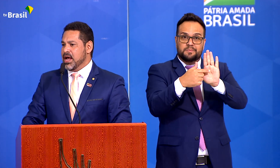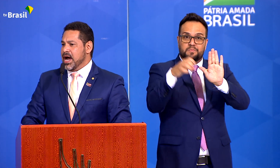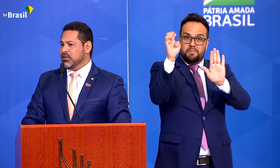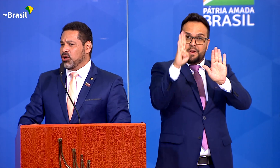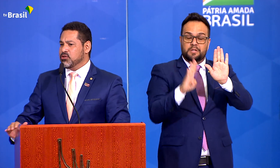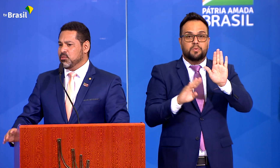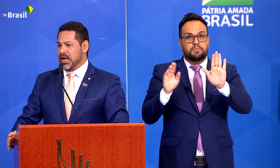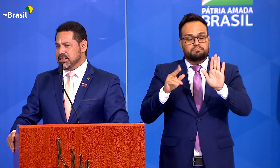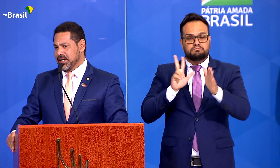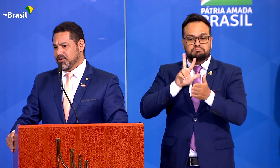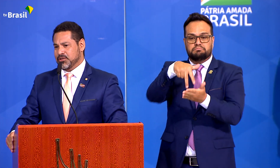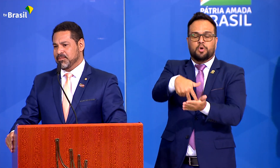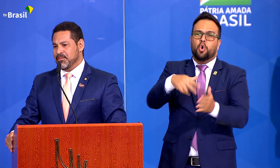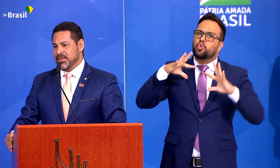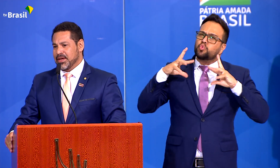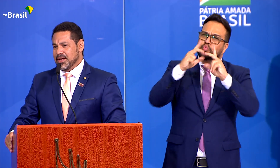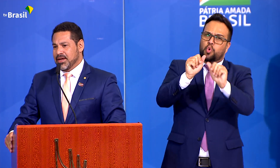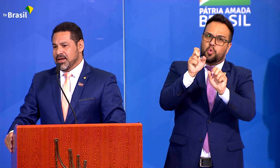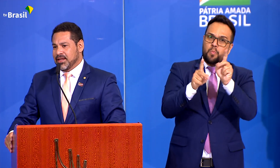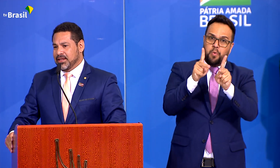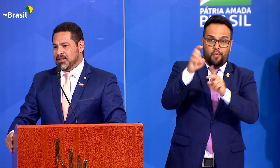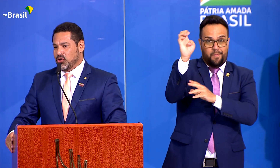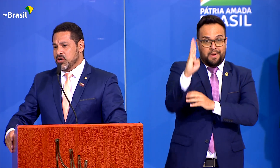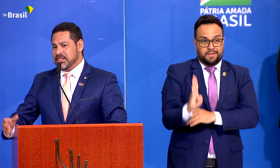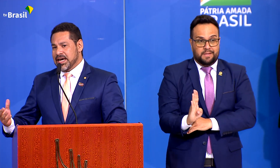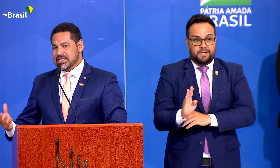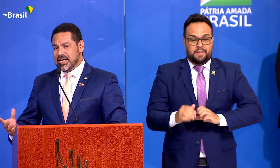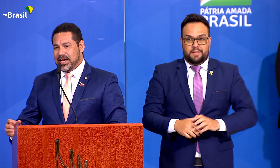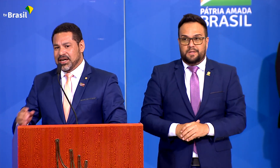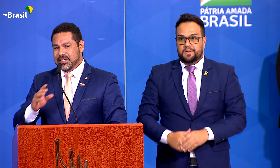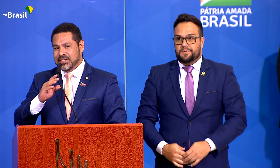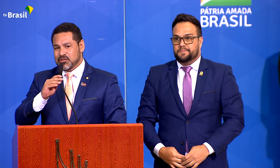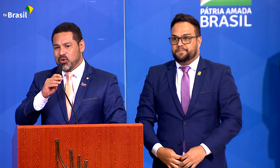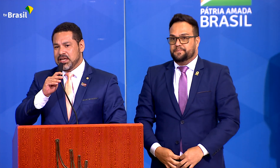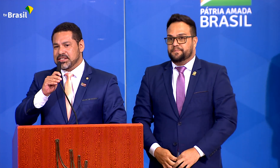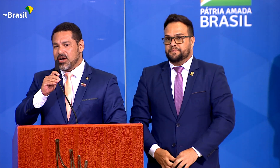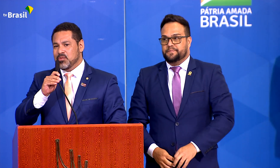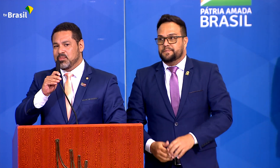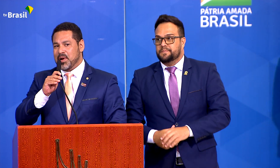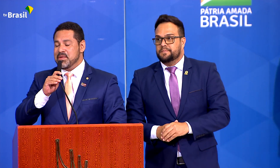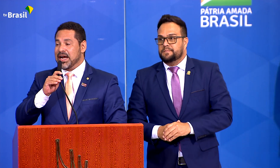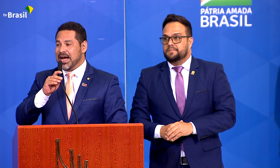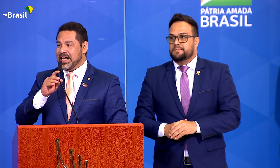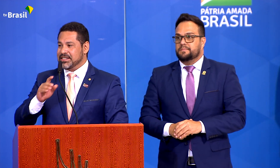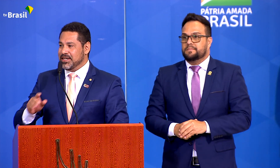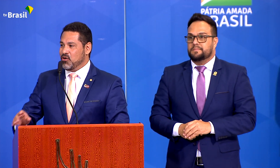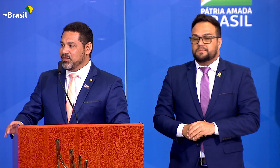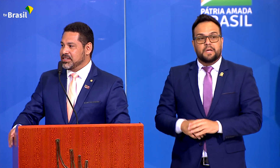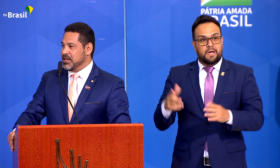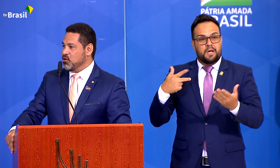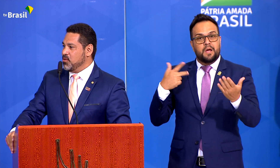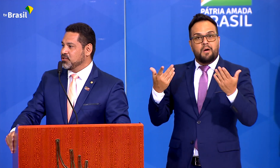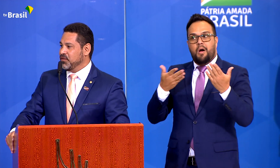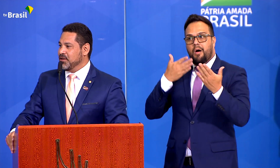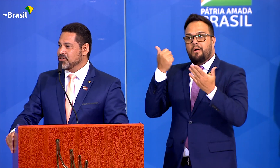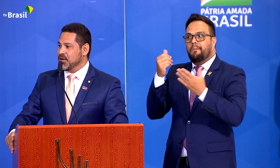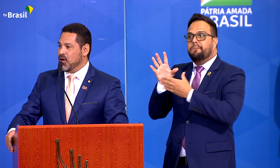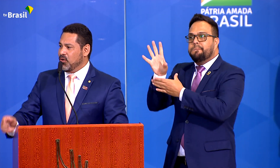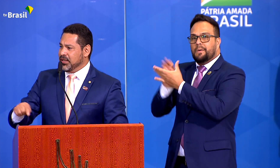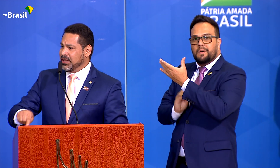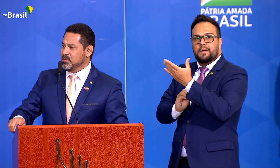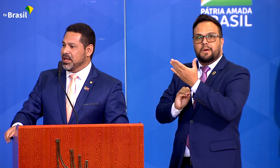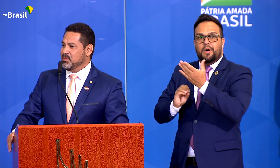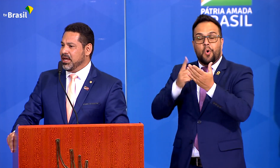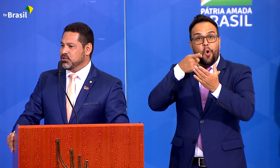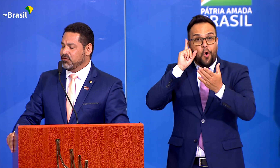e posicionamento a todos os brasileiros eu trouxe essa sua lição para minha casa e conversando com meus